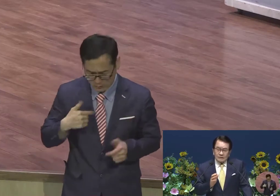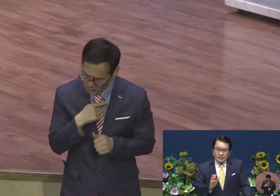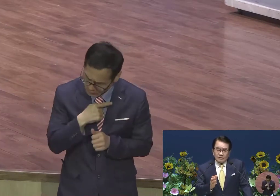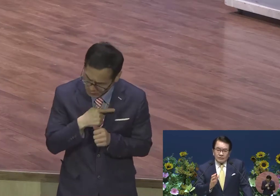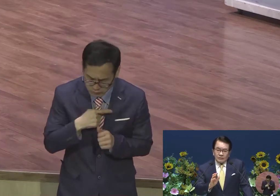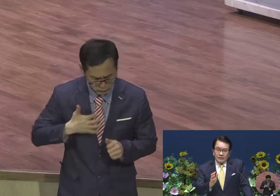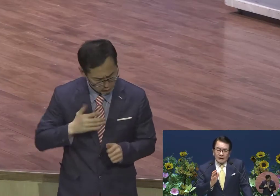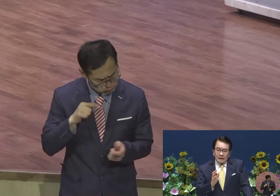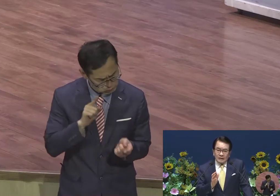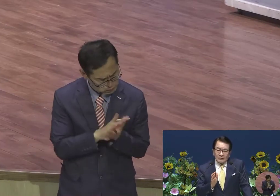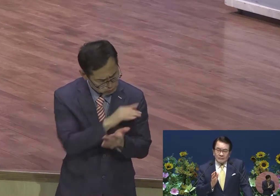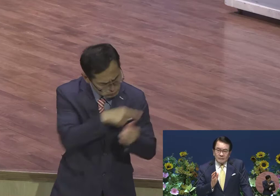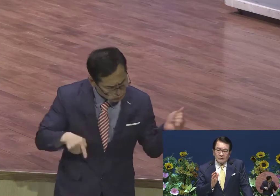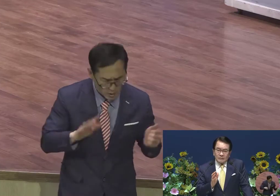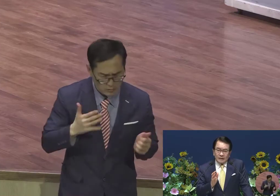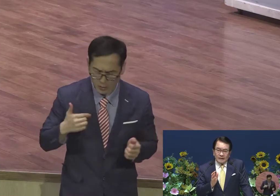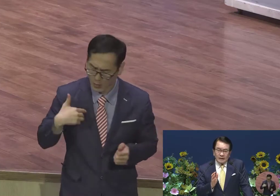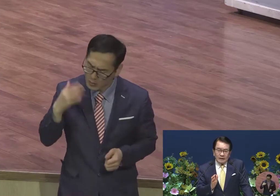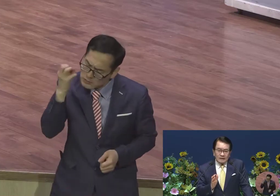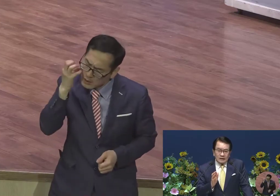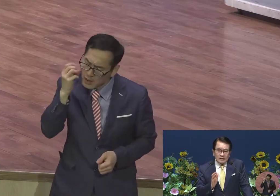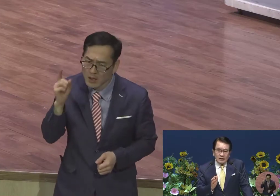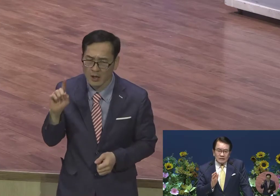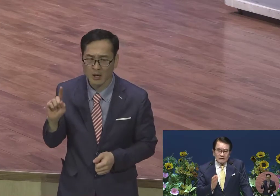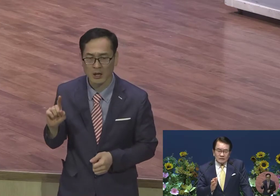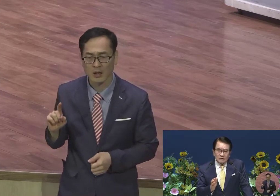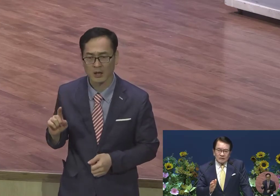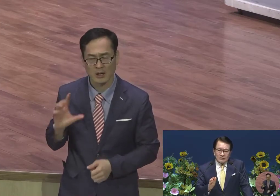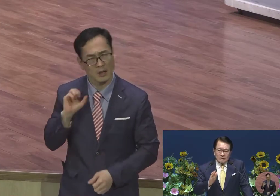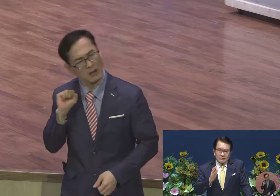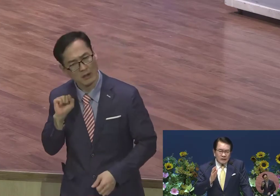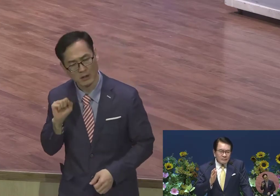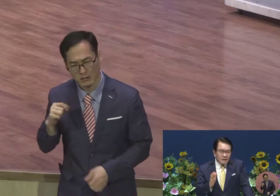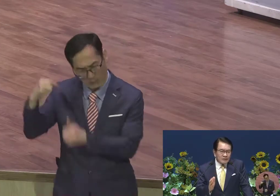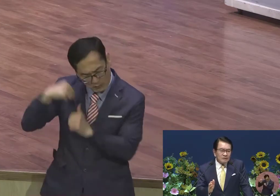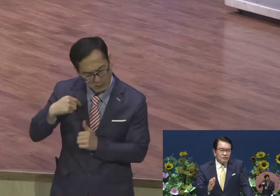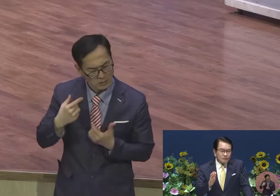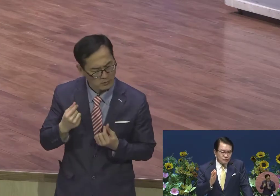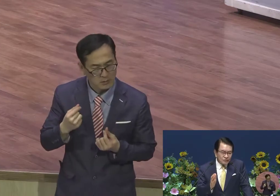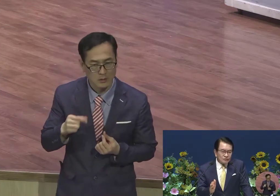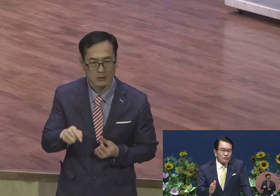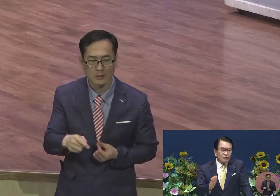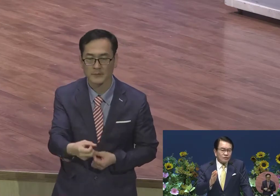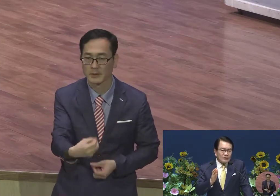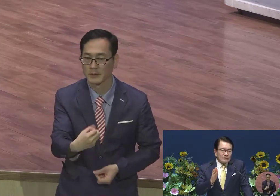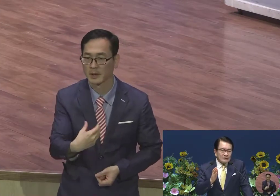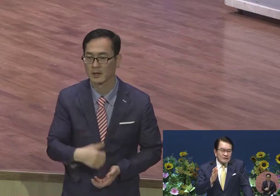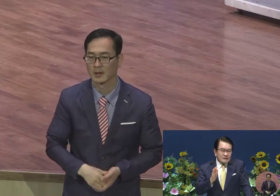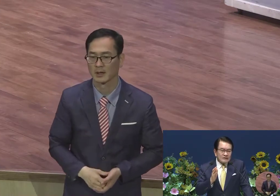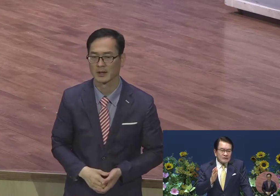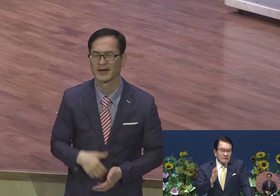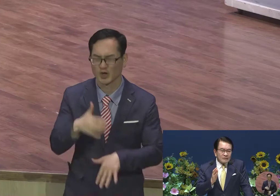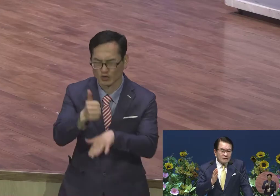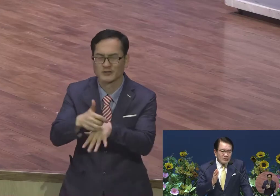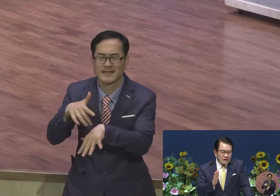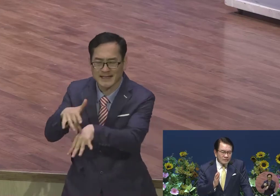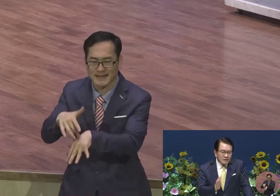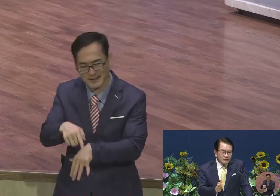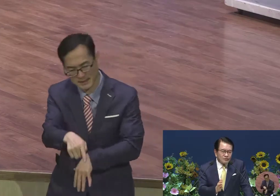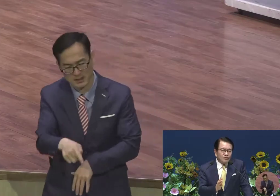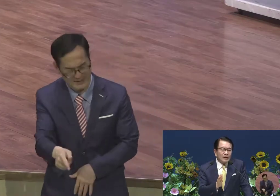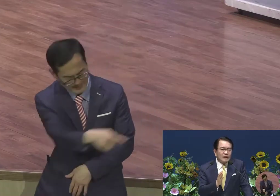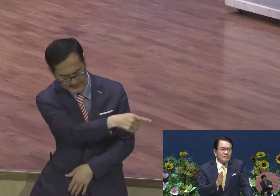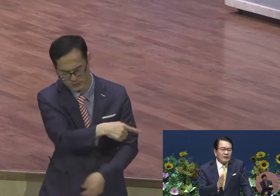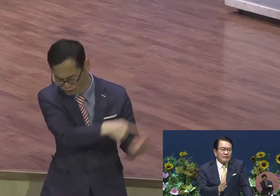사단은요 이 하나님을 반대한 이 사단한 짓은요 언제나 멸망시고 죽이고 그야말로